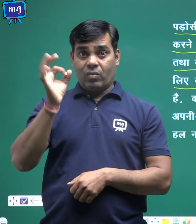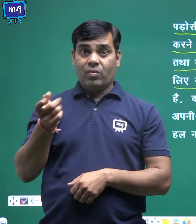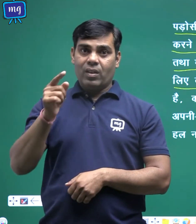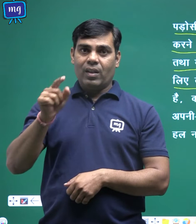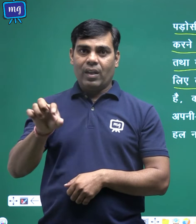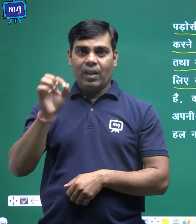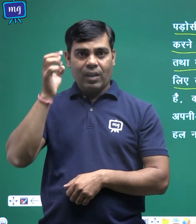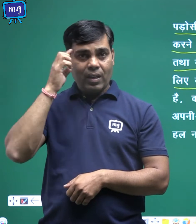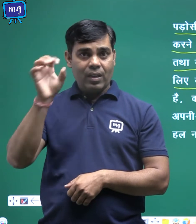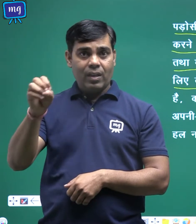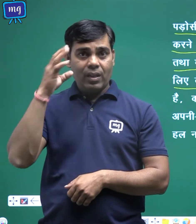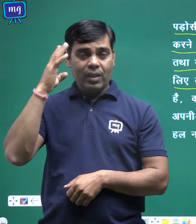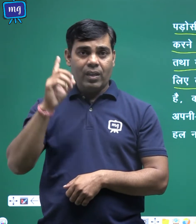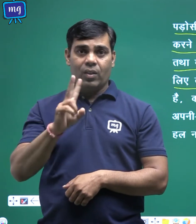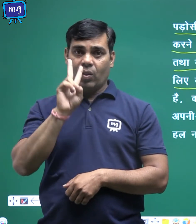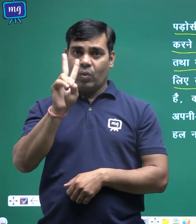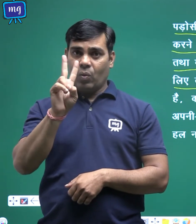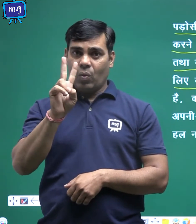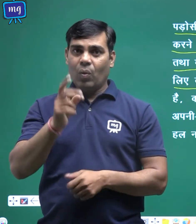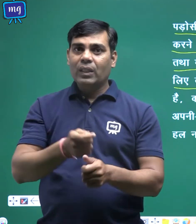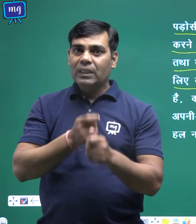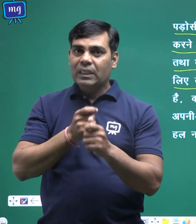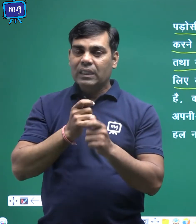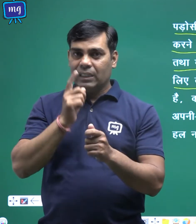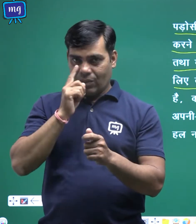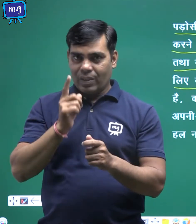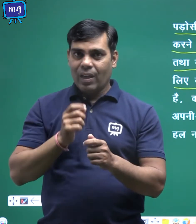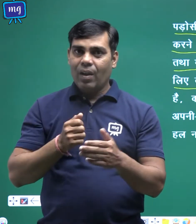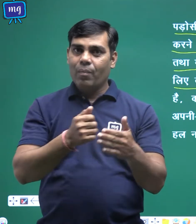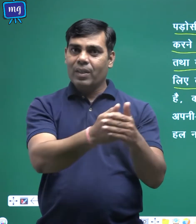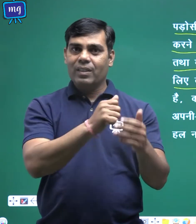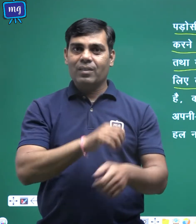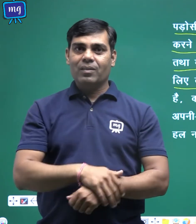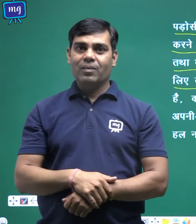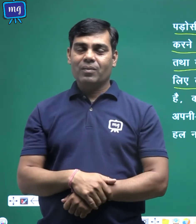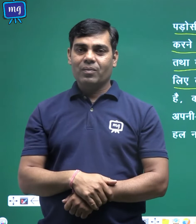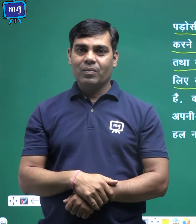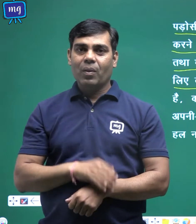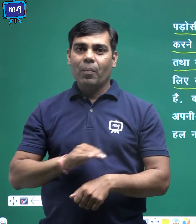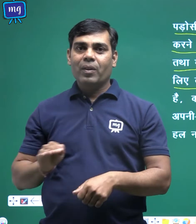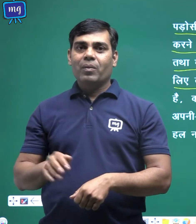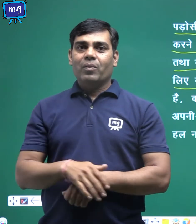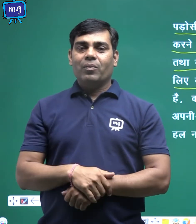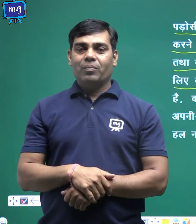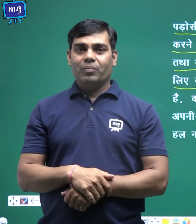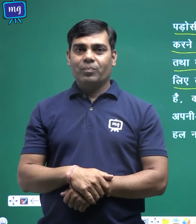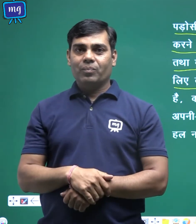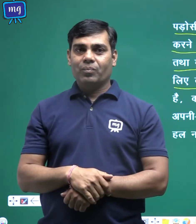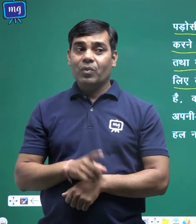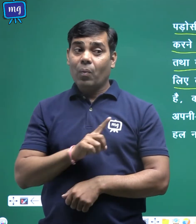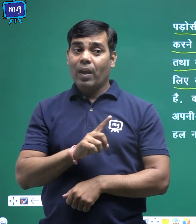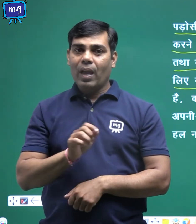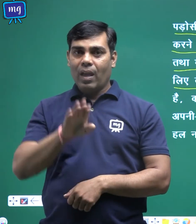2 घोड़ियाँ भेजी। प्यारे बच्चों, वह